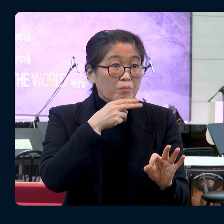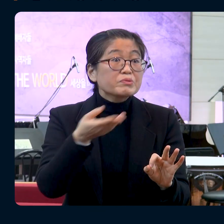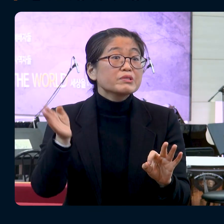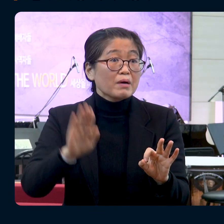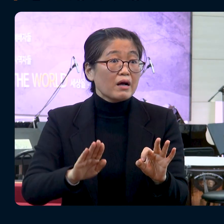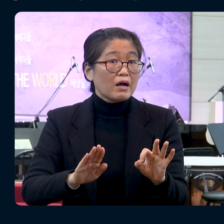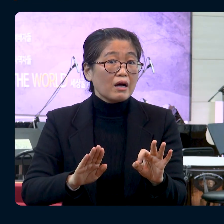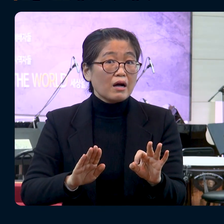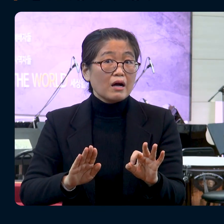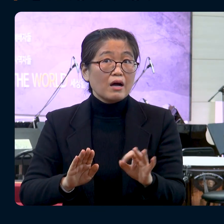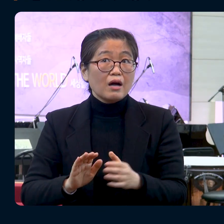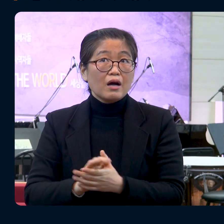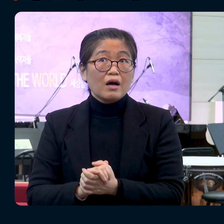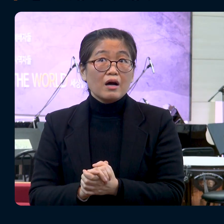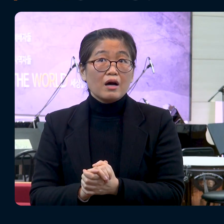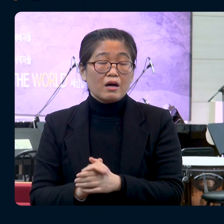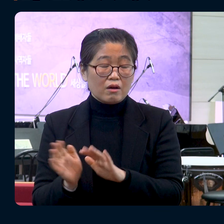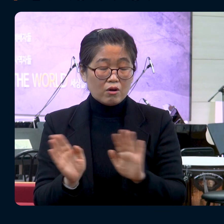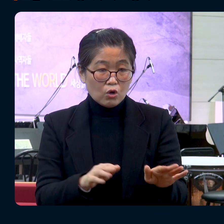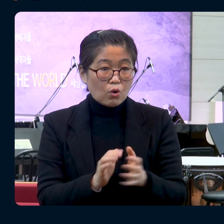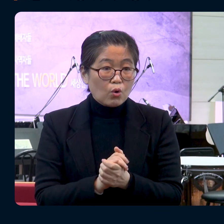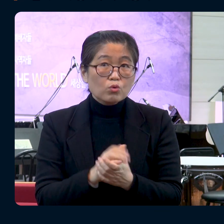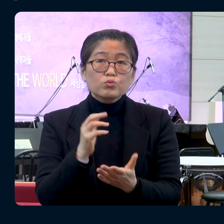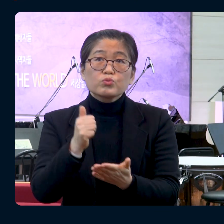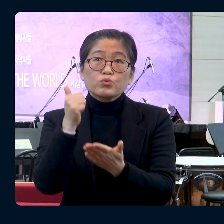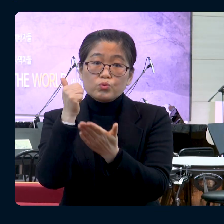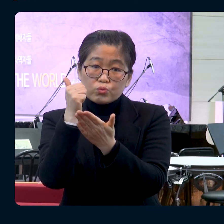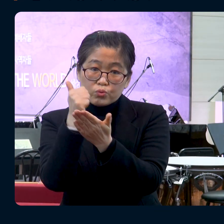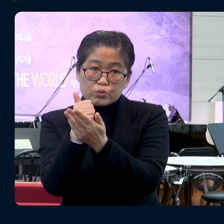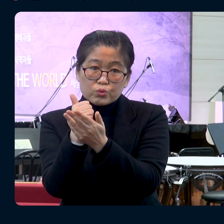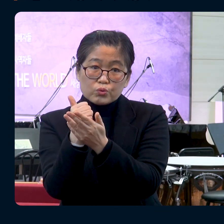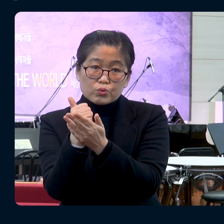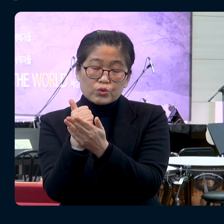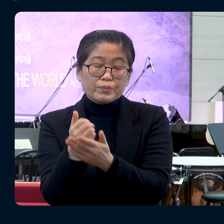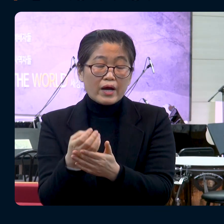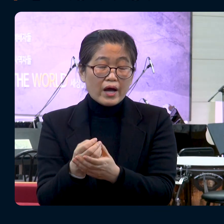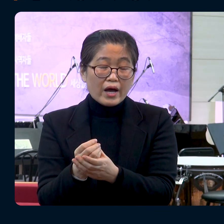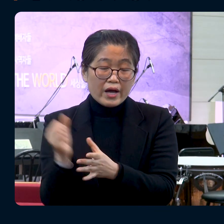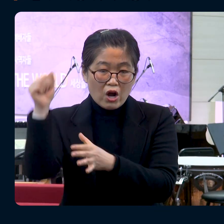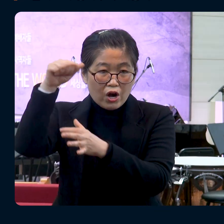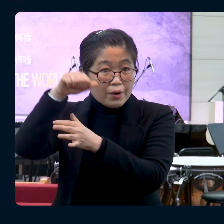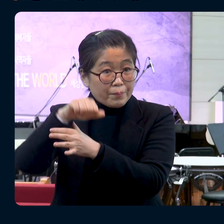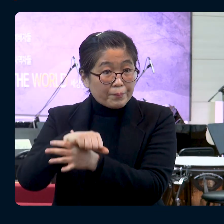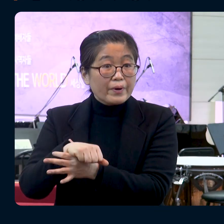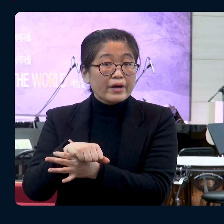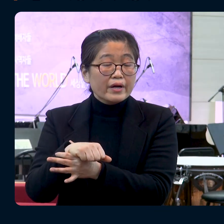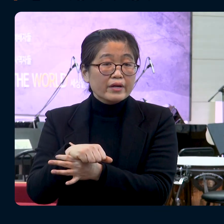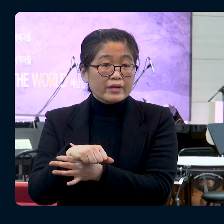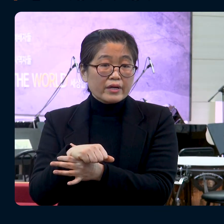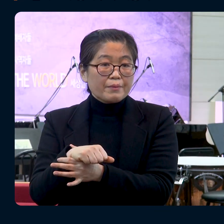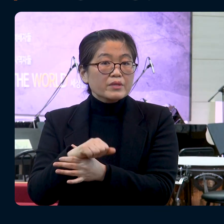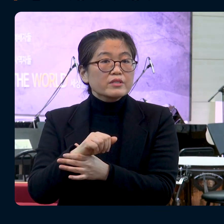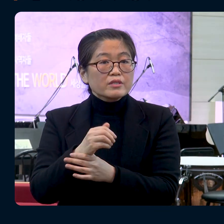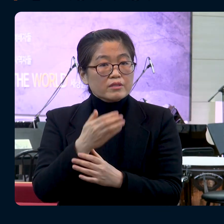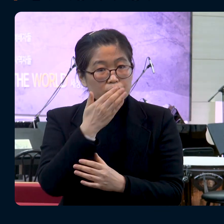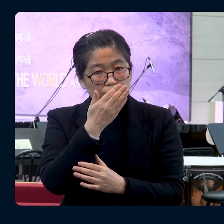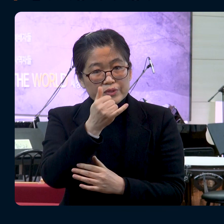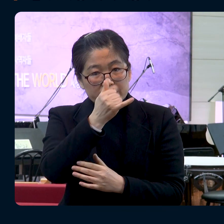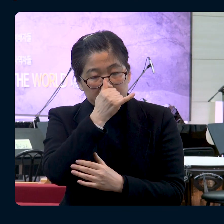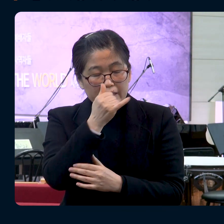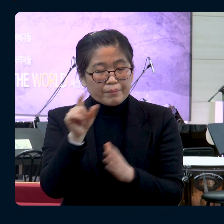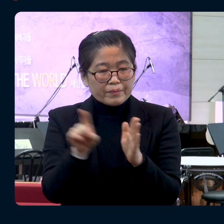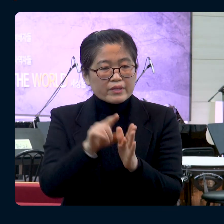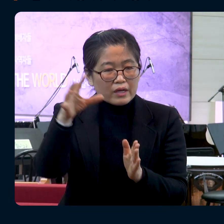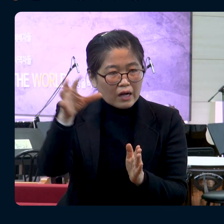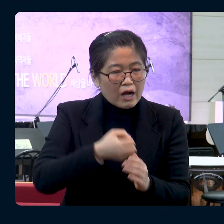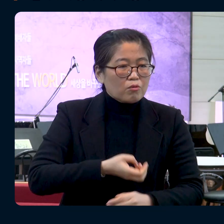반드시 정말 주님의 시대에 주의 방법으로 열매를 맺을 거라고 하는 그 믿음의 고백을 하면서